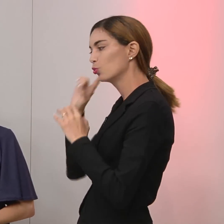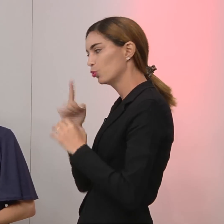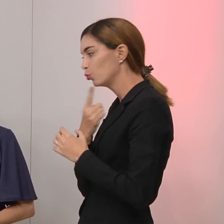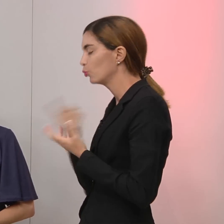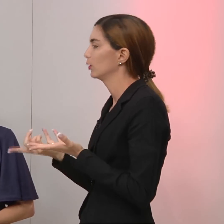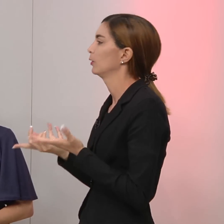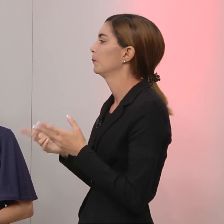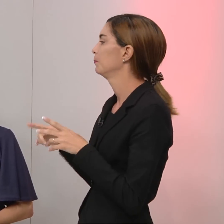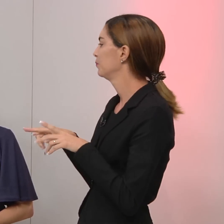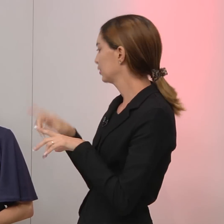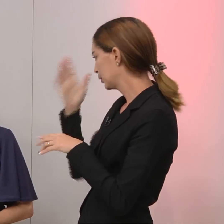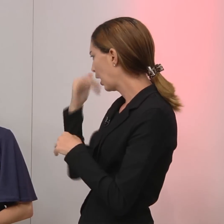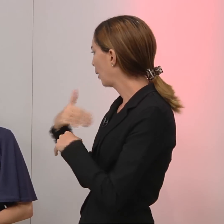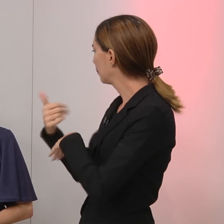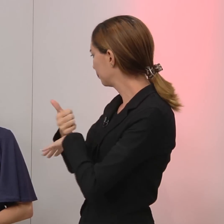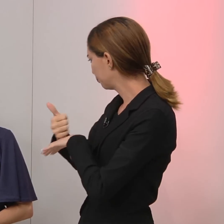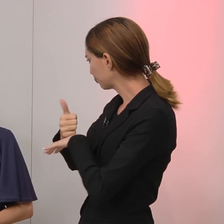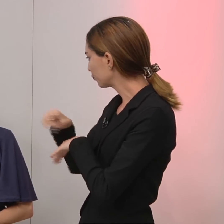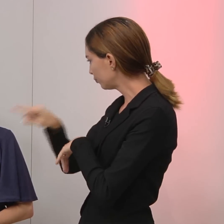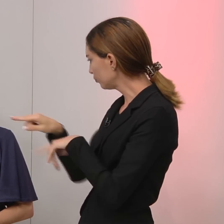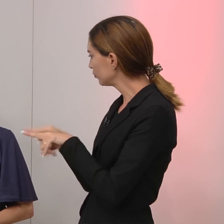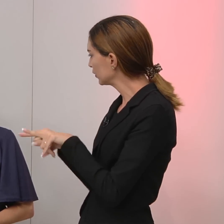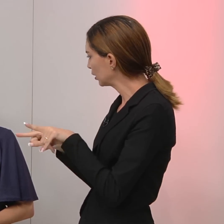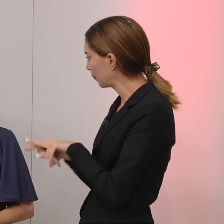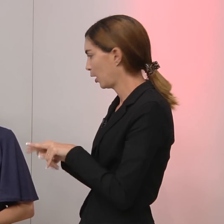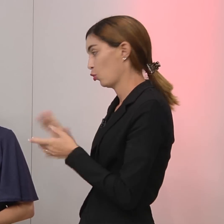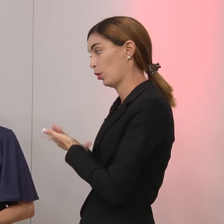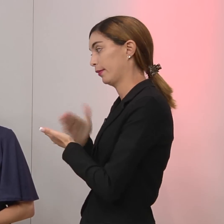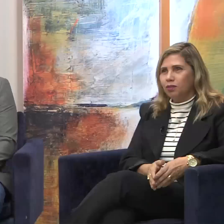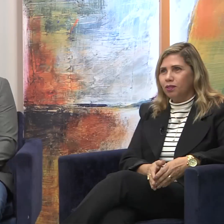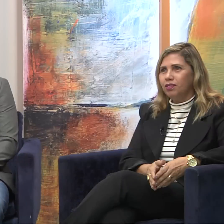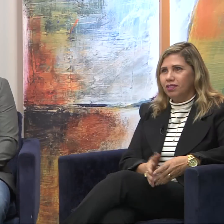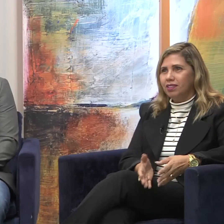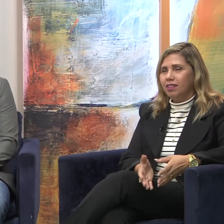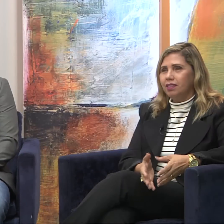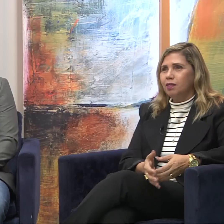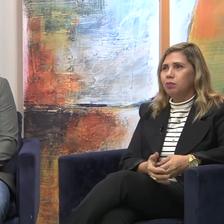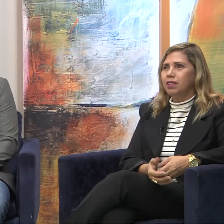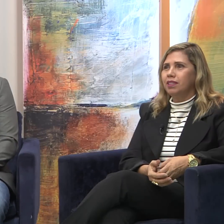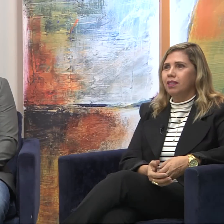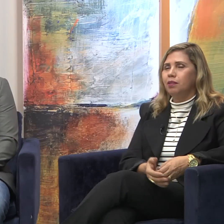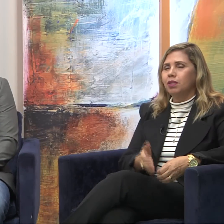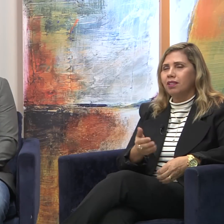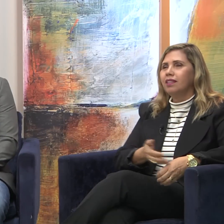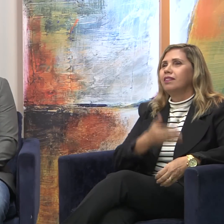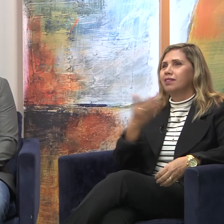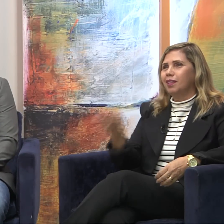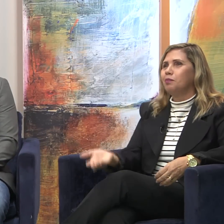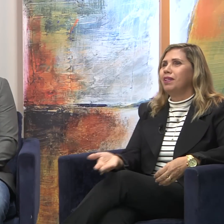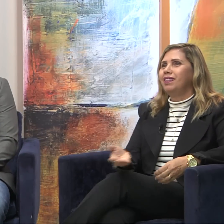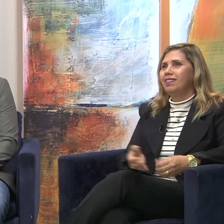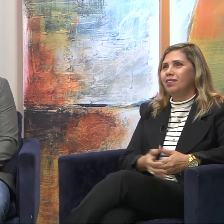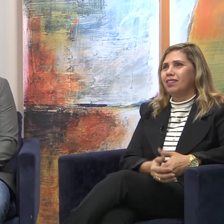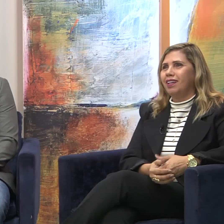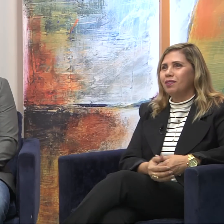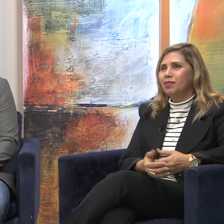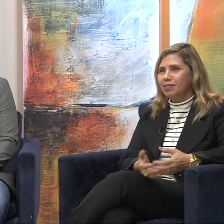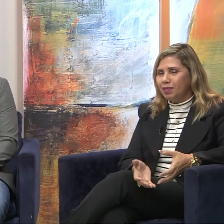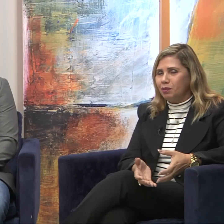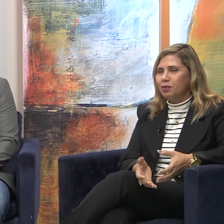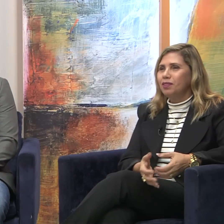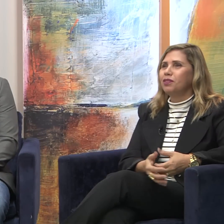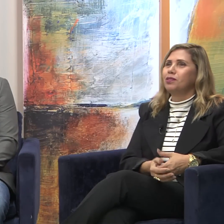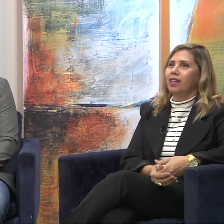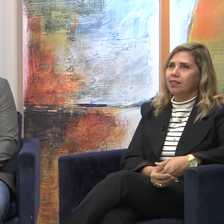Sabemos que esse profissional também, que não é o intérprete, é um professor da disciplina de Libras, também estamos